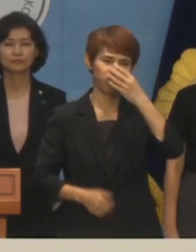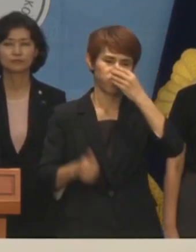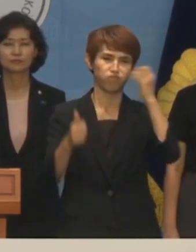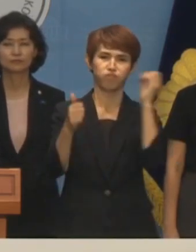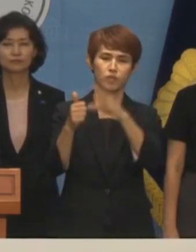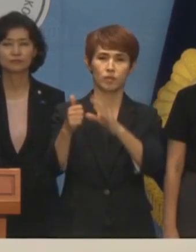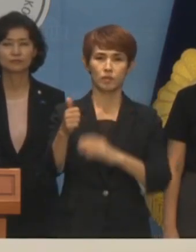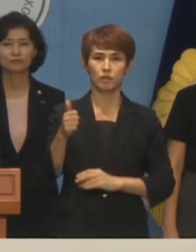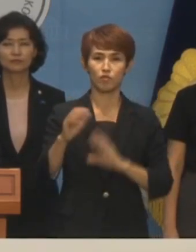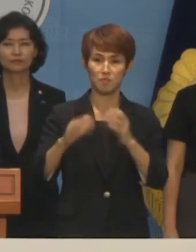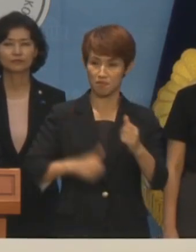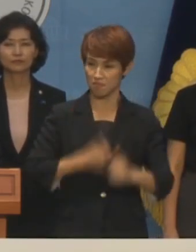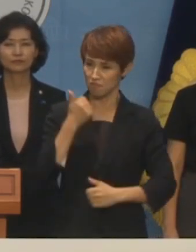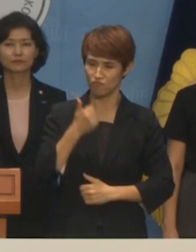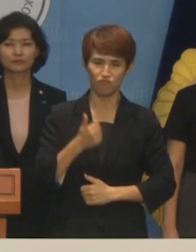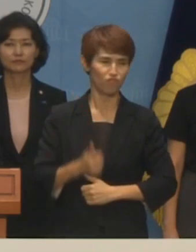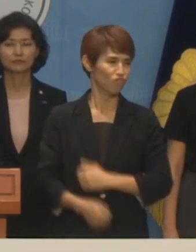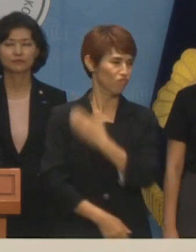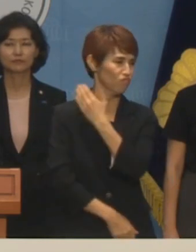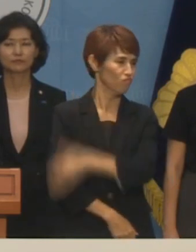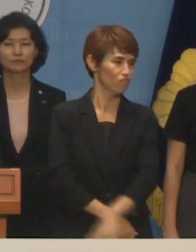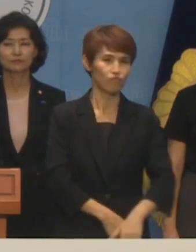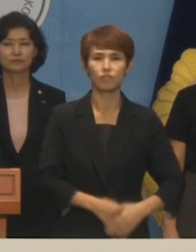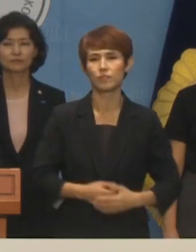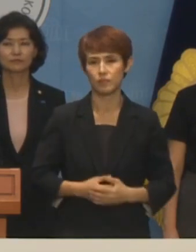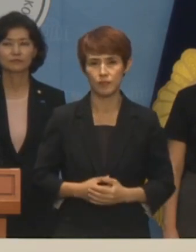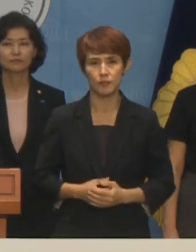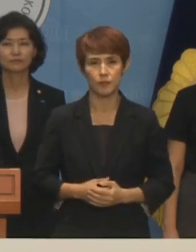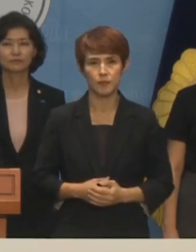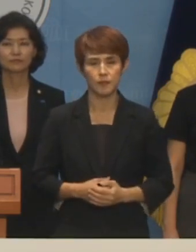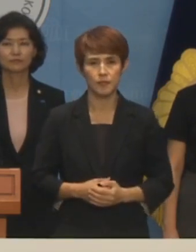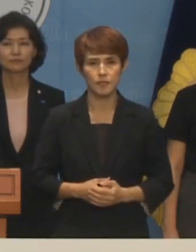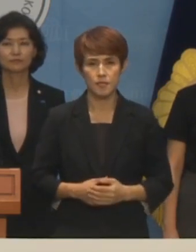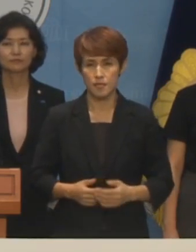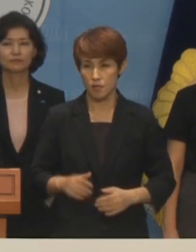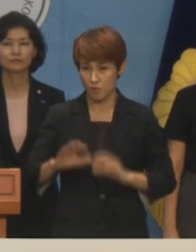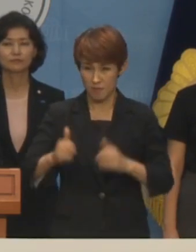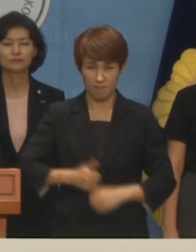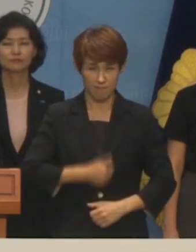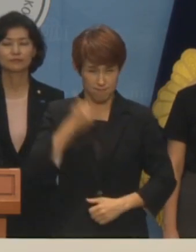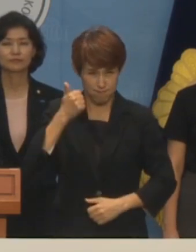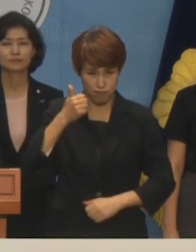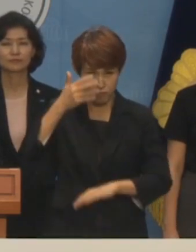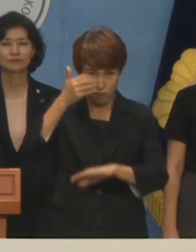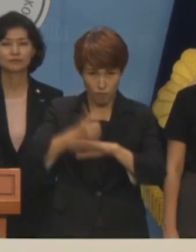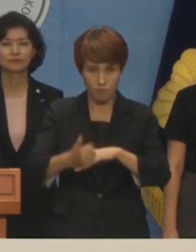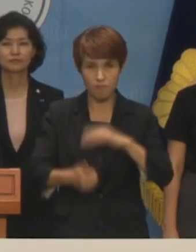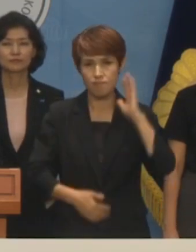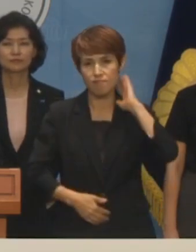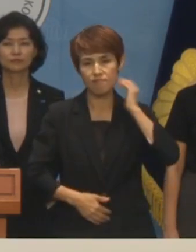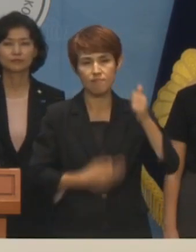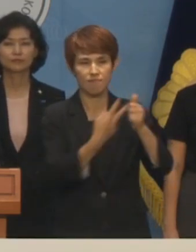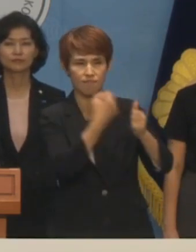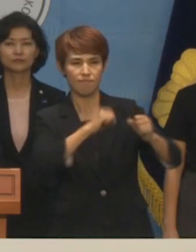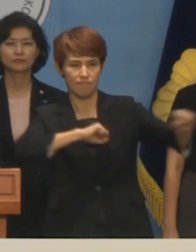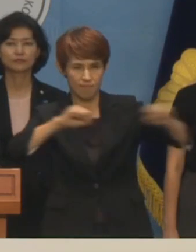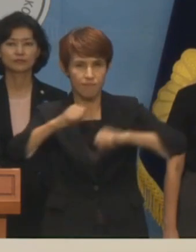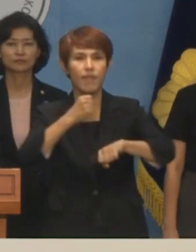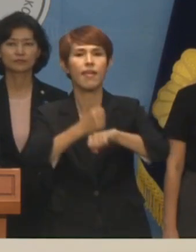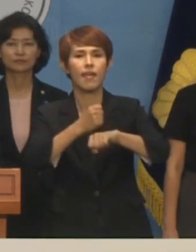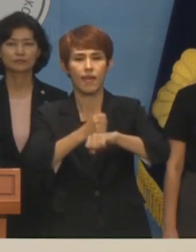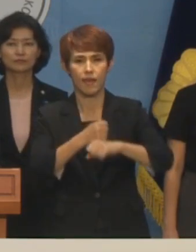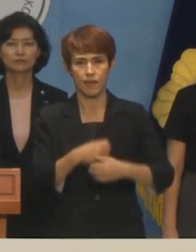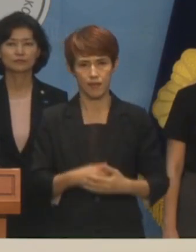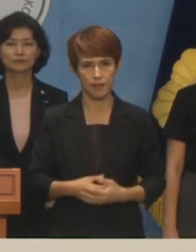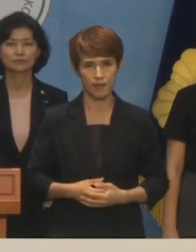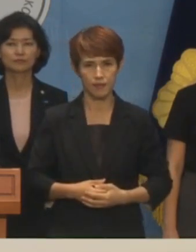무시하며 국민의 분노에 눈과 귀를 막고 있다. 이 분노는 곧 탄핵 열차로 이어질 것을 대통령실만